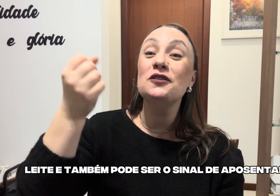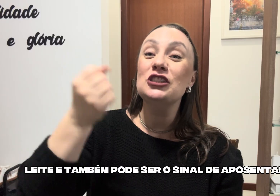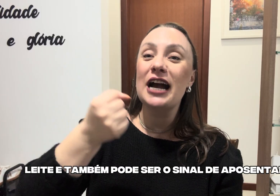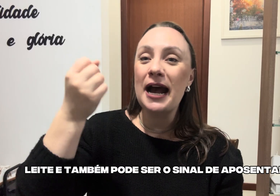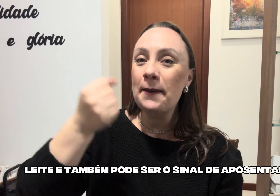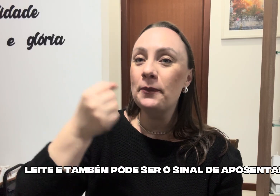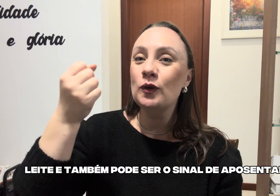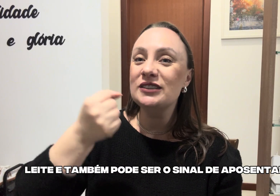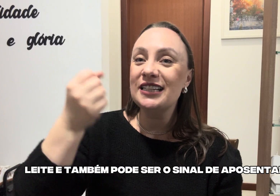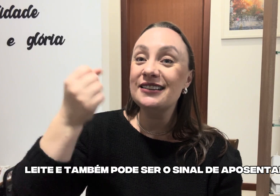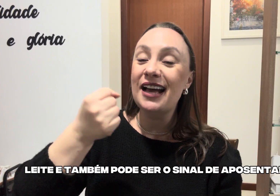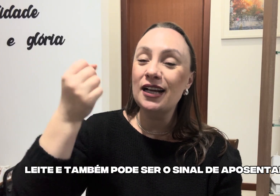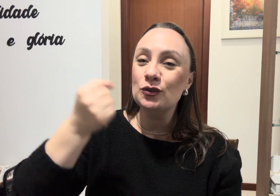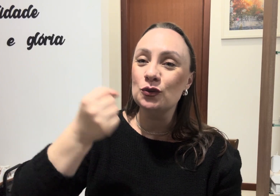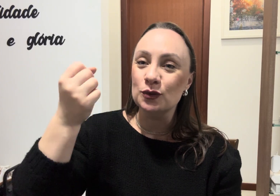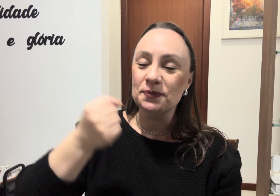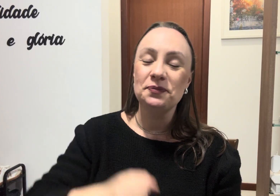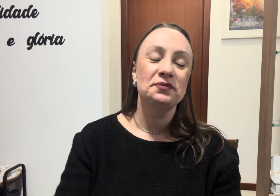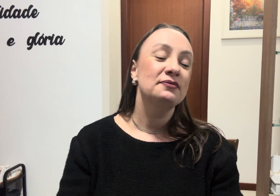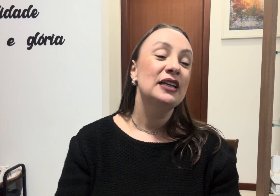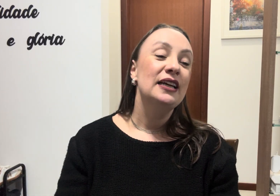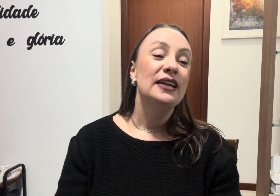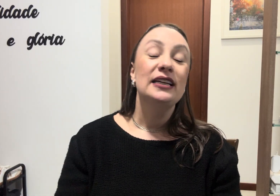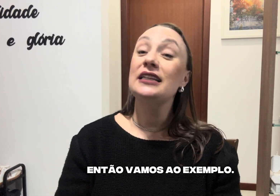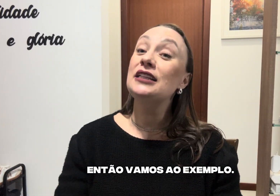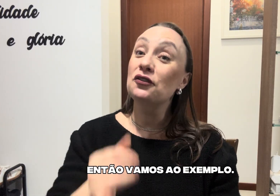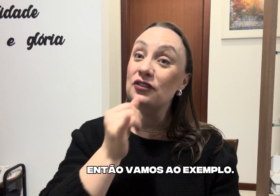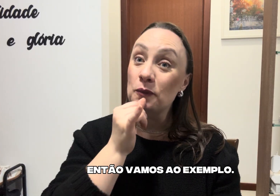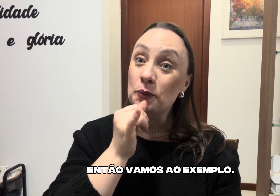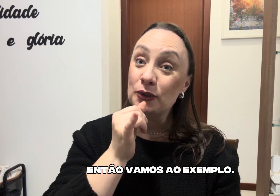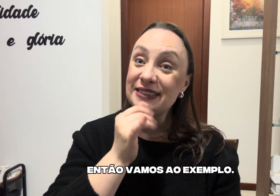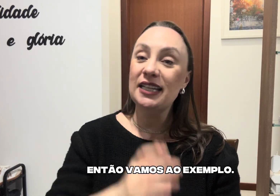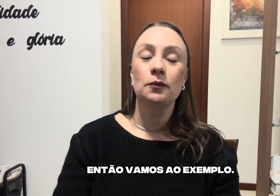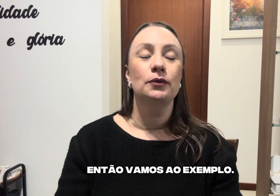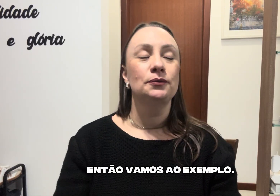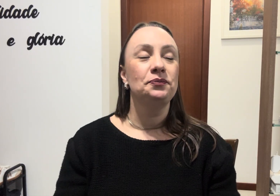de aposentado. Então, vamos para o exemplo.